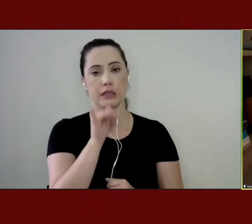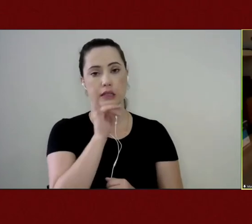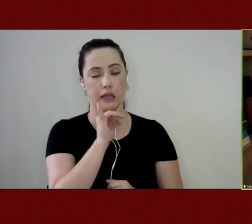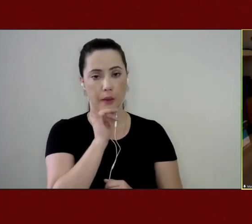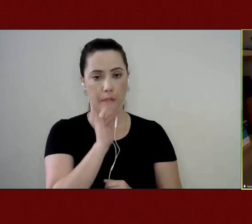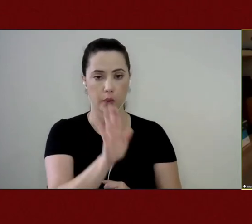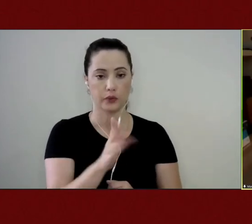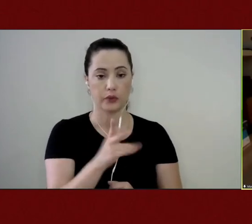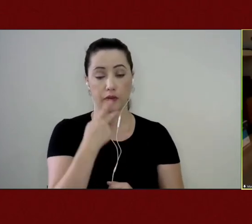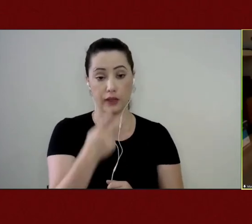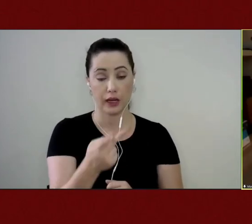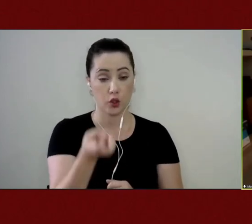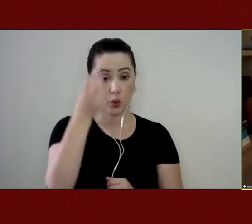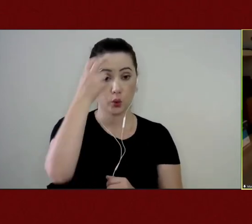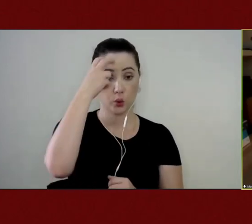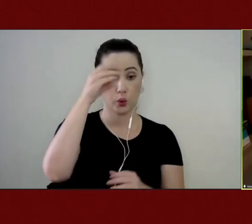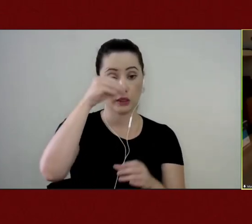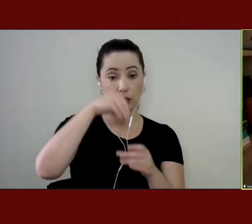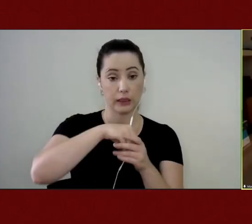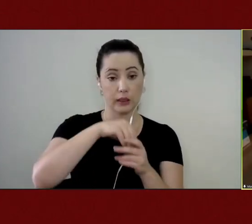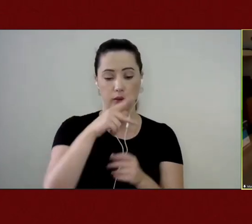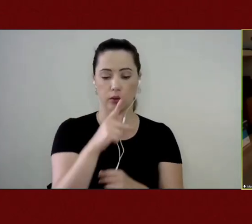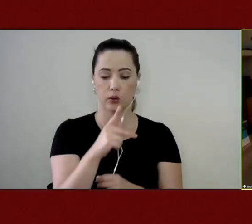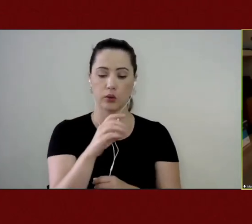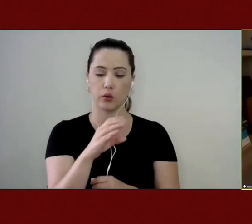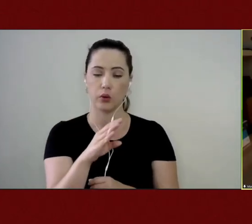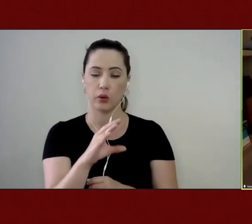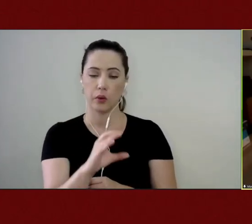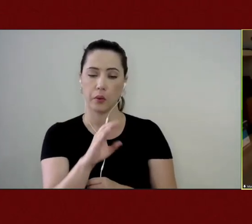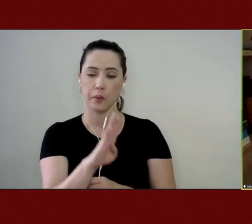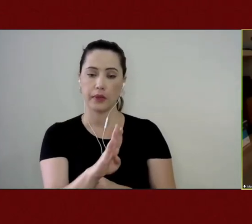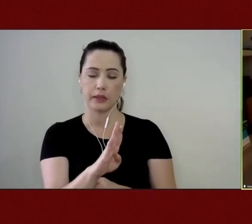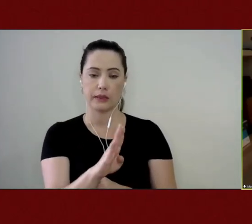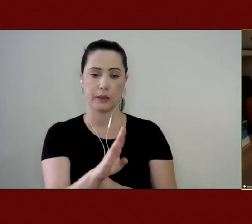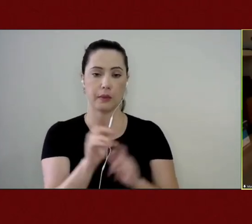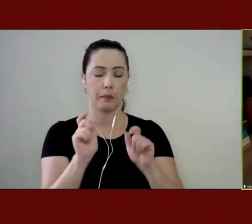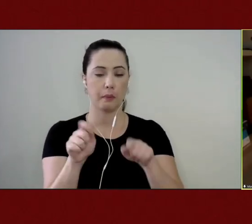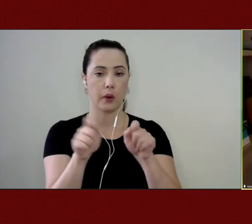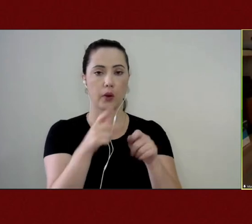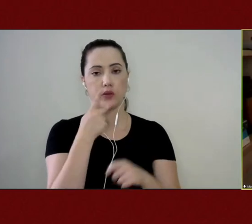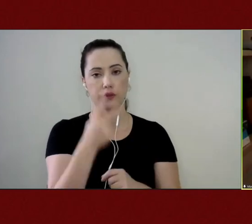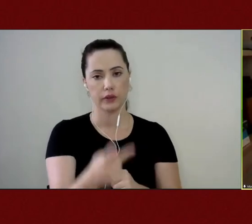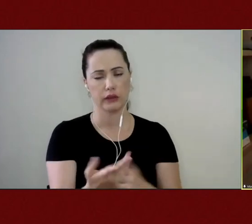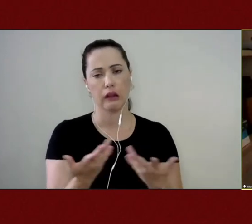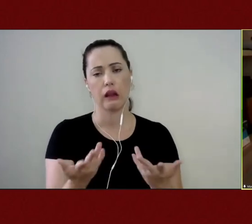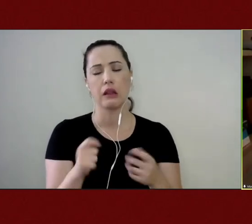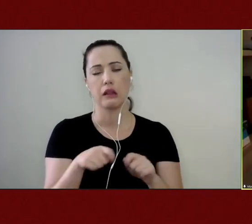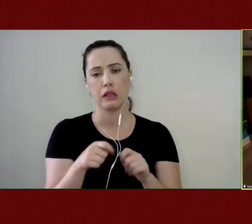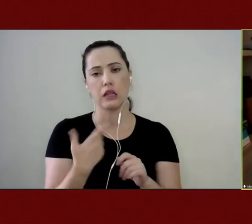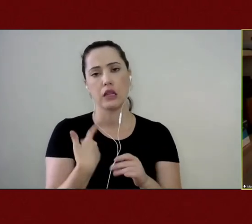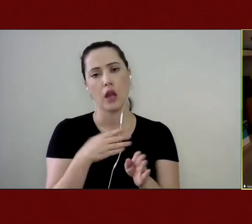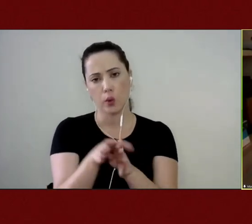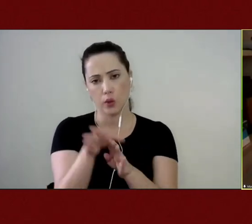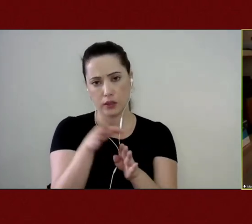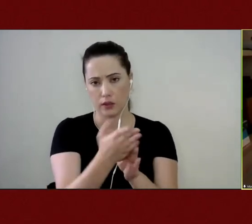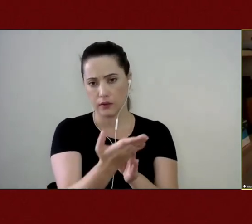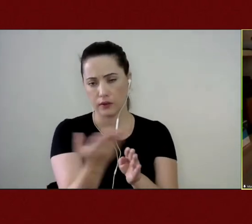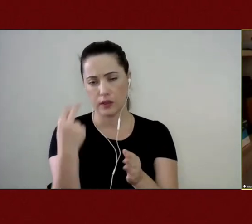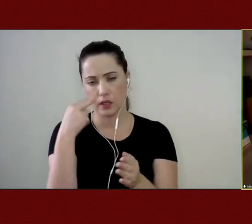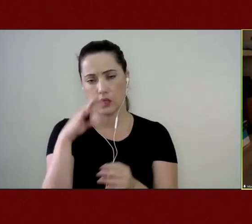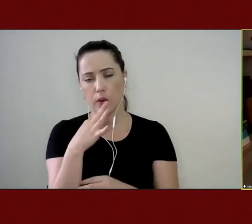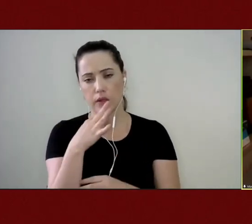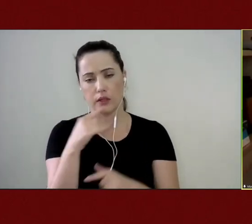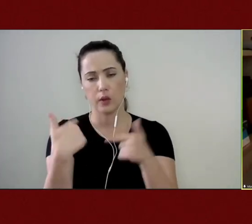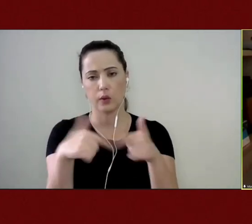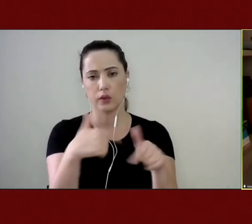Partido Comunista. E aí eu também indico, novamente, o trabalho de Antônio Rubin, que tem uma cronologia um pouquinho diferente, até